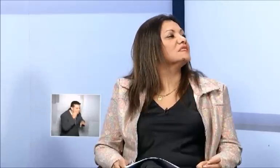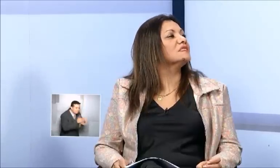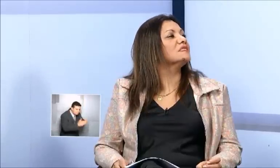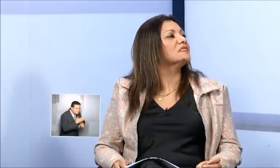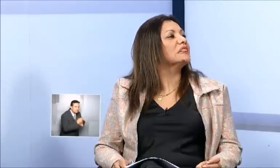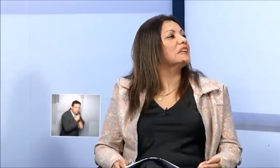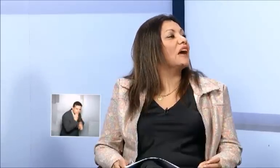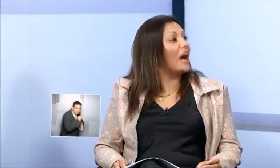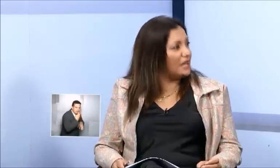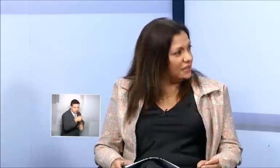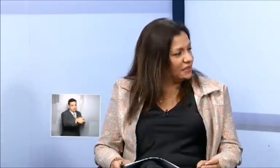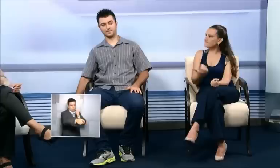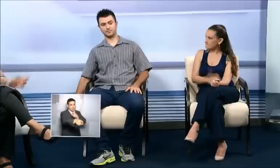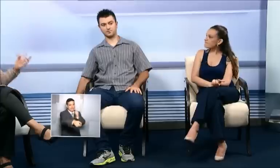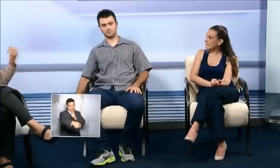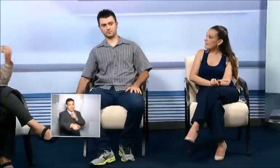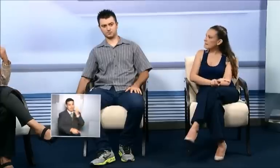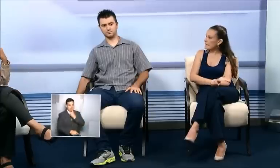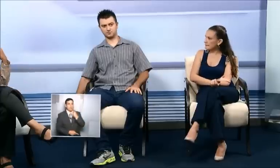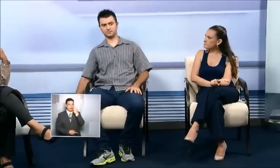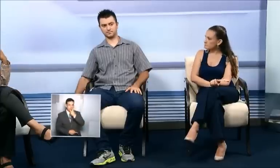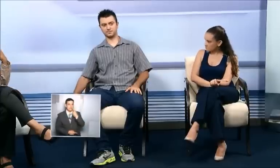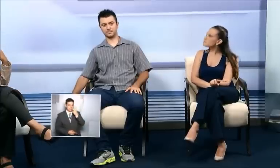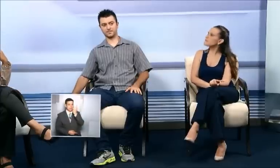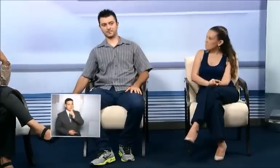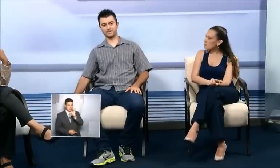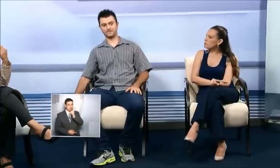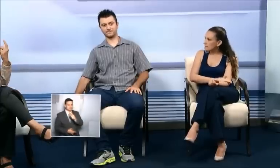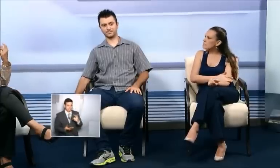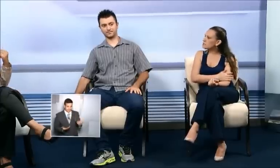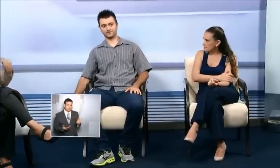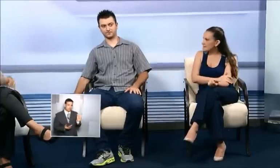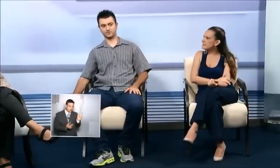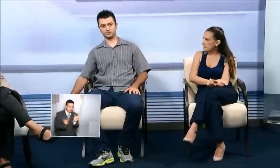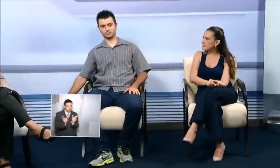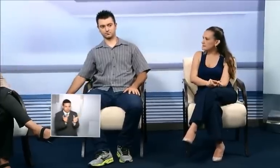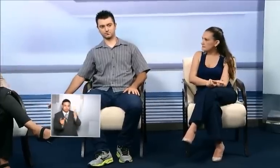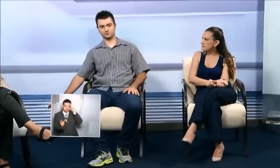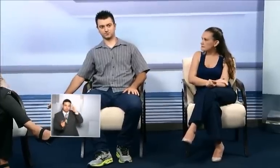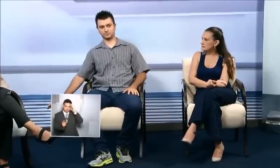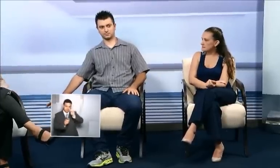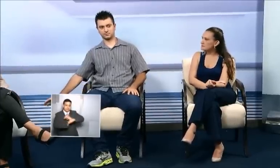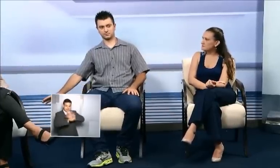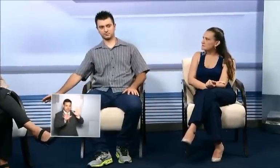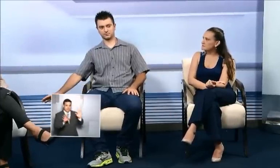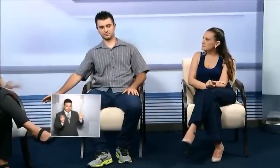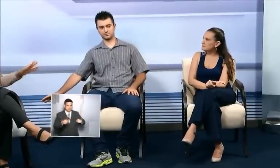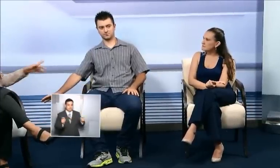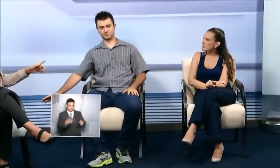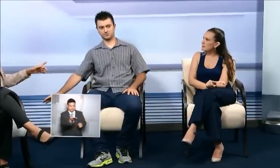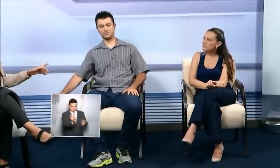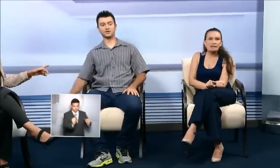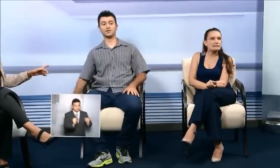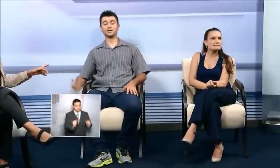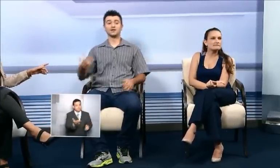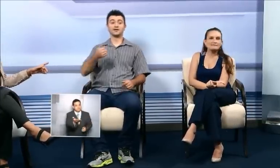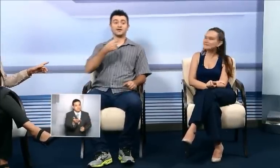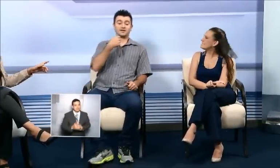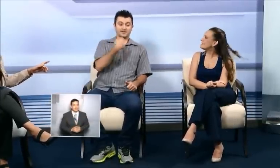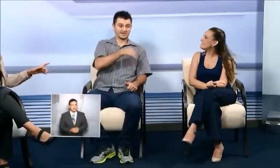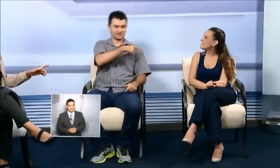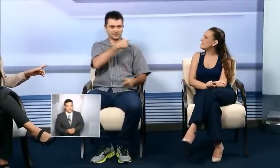uma leitura labial boa. Ah, ele tem. Então, ele olhando para mim, ele consegue ele te sabe entender. o que eu tô falando. Pode falar. Ele quer falar.